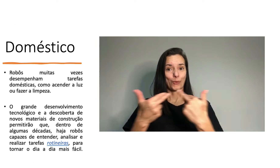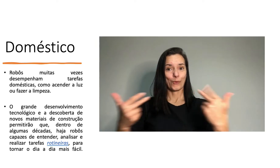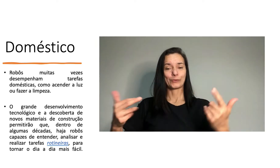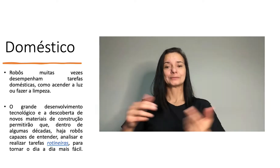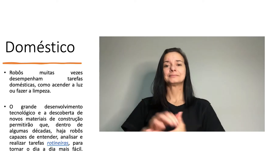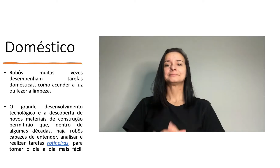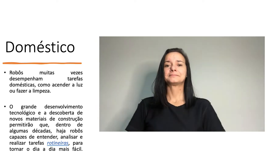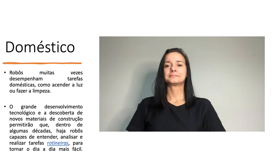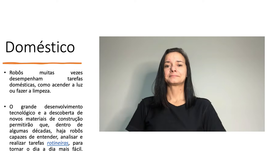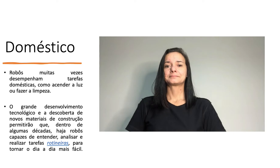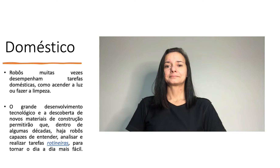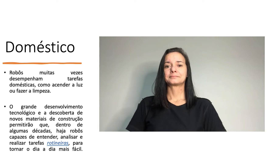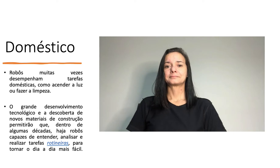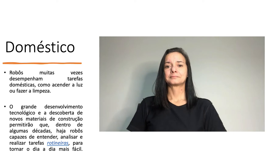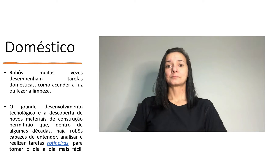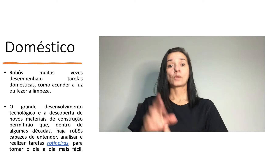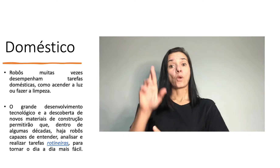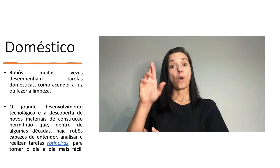Dentro de casa,